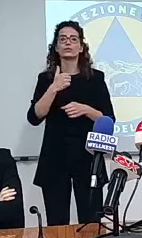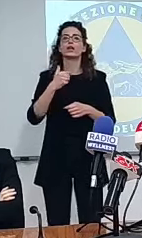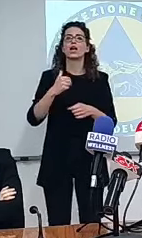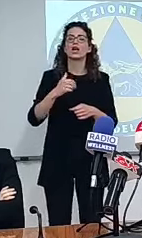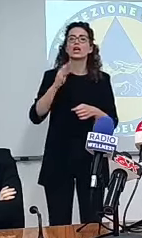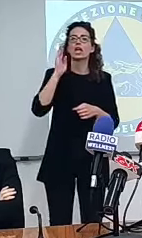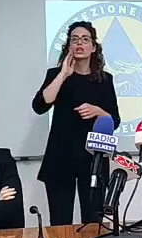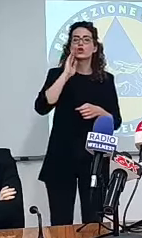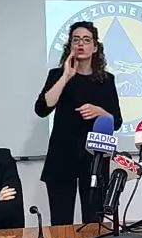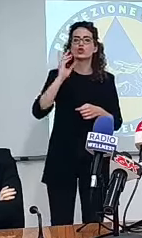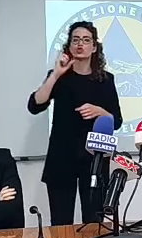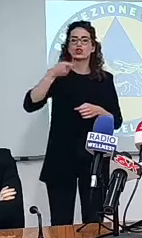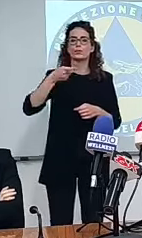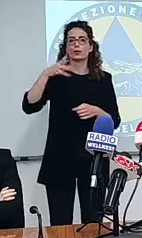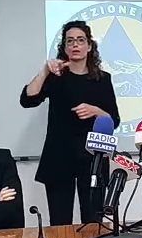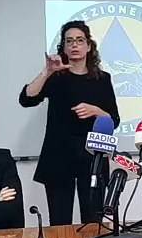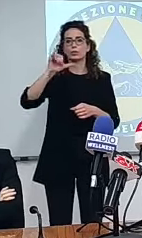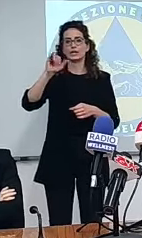Pasquini,